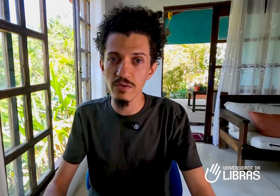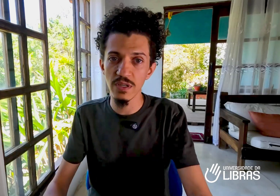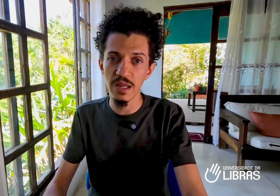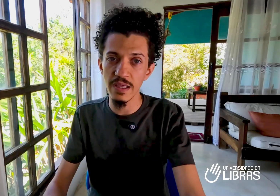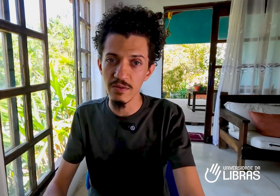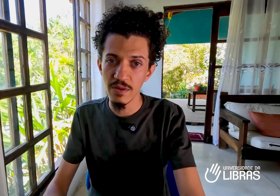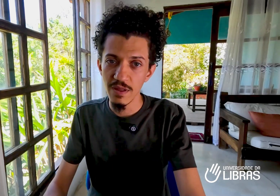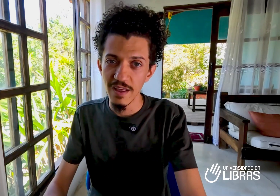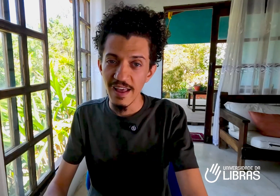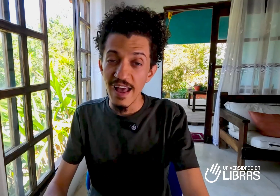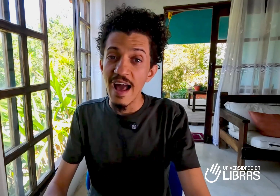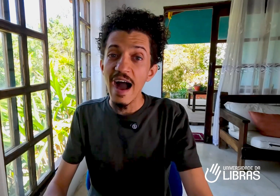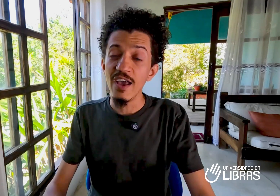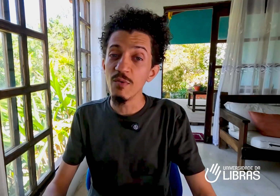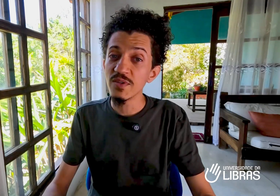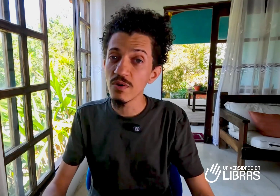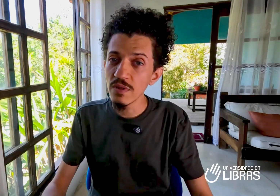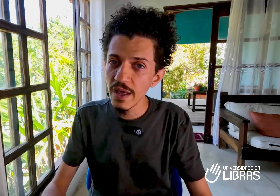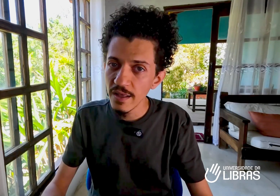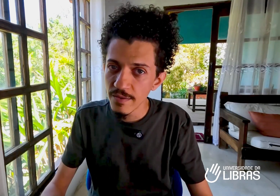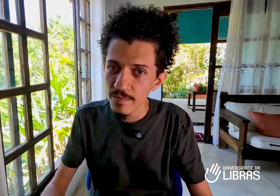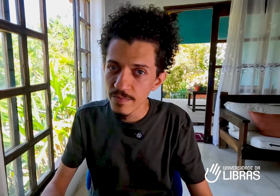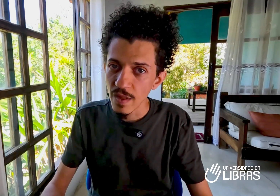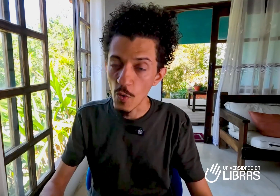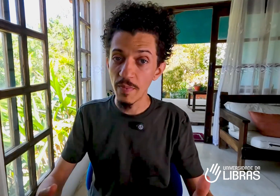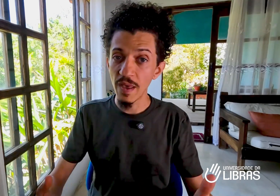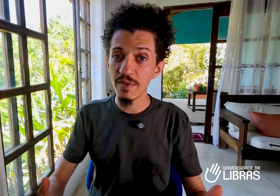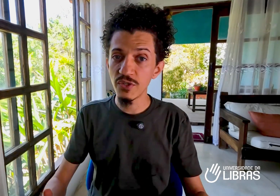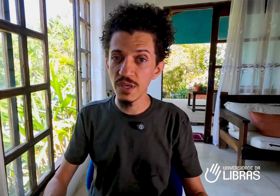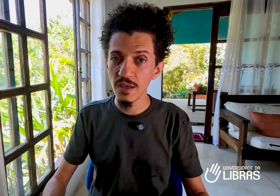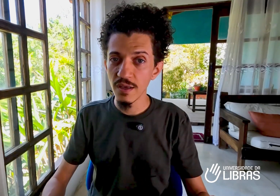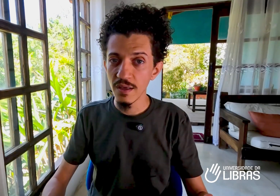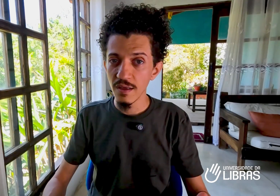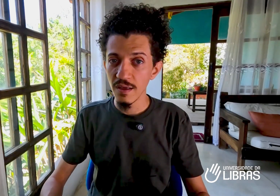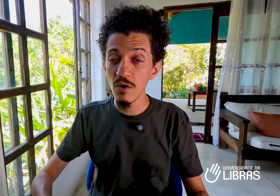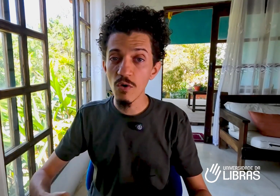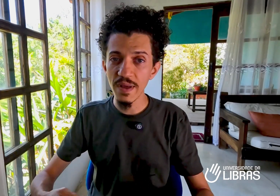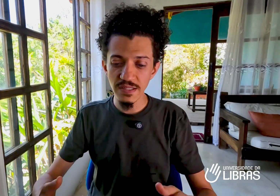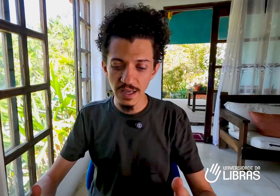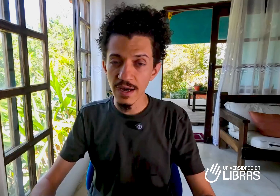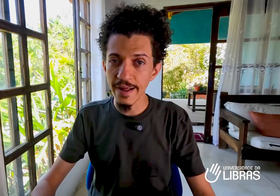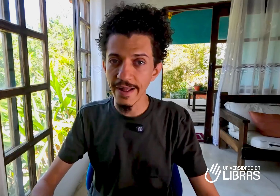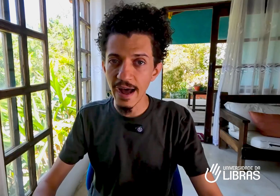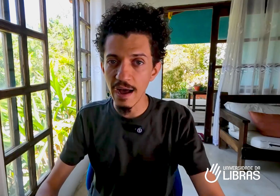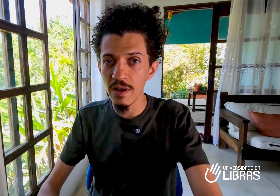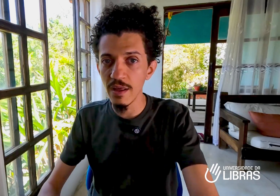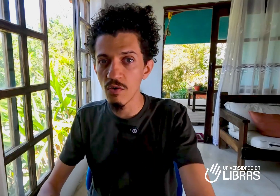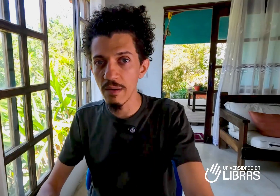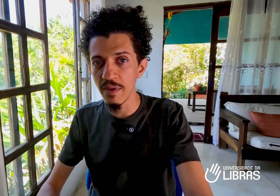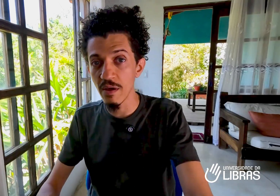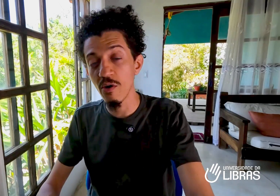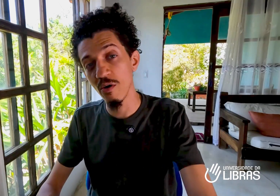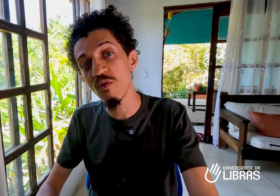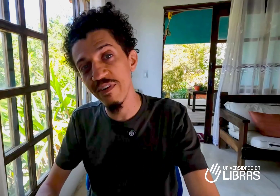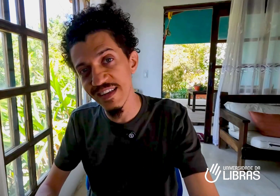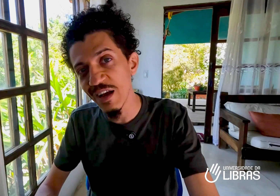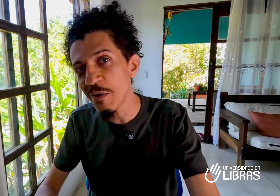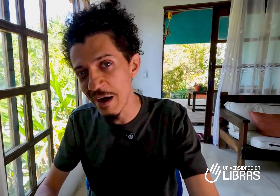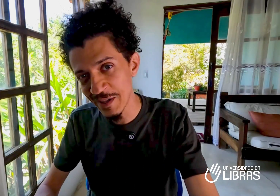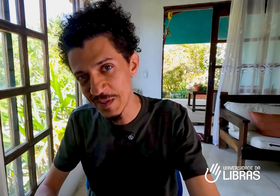está indo. Aí eu me soltei. Eu me permiti. E eu comecei a encarar a água ali como amigo. Eu conversei com a água da piscina,